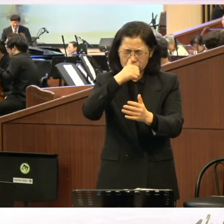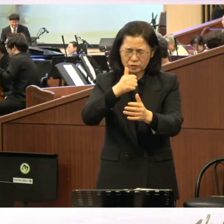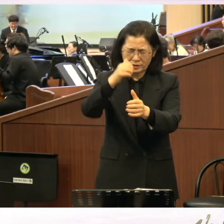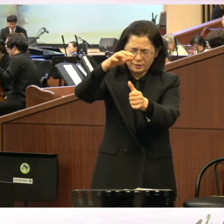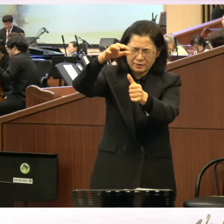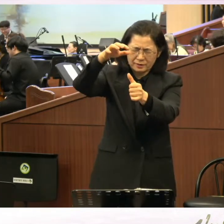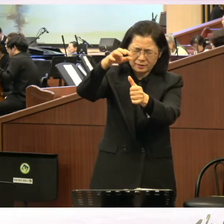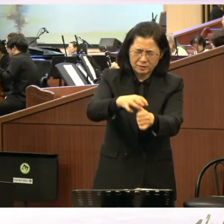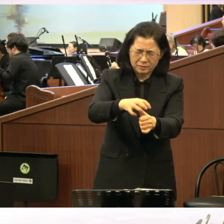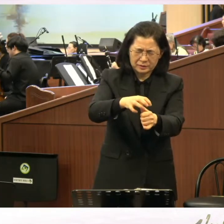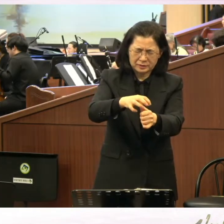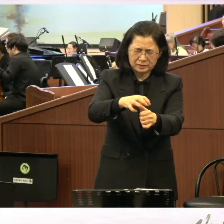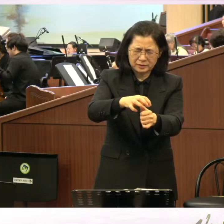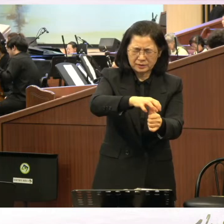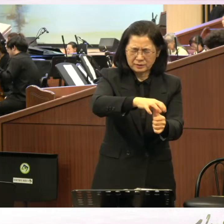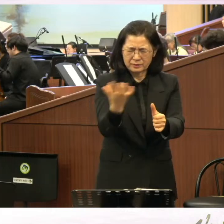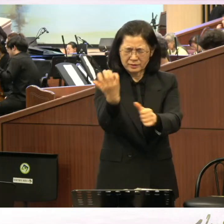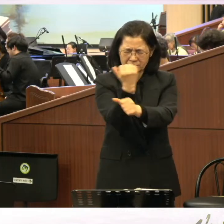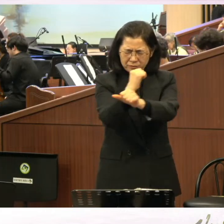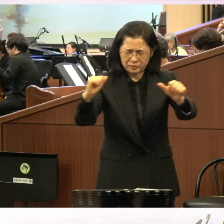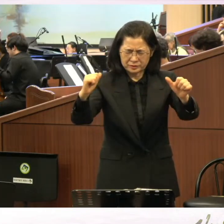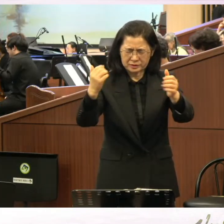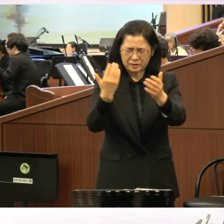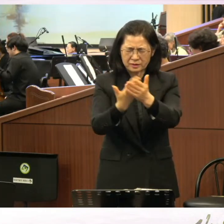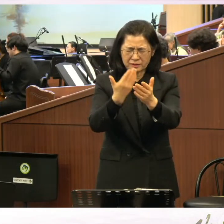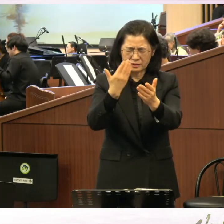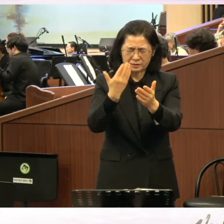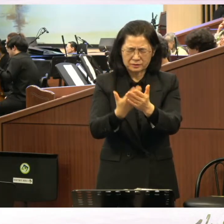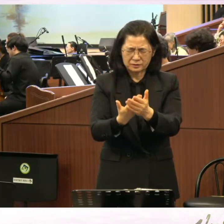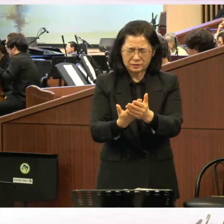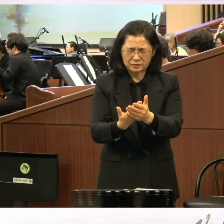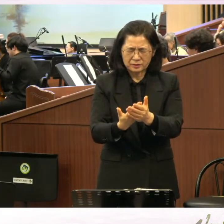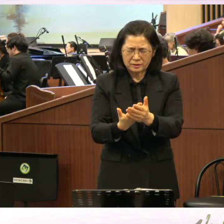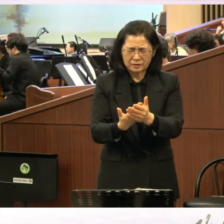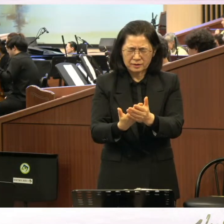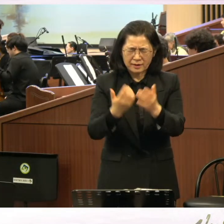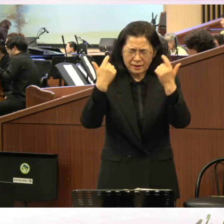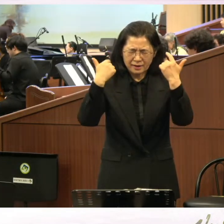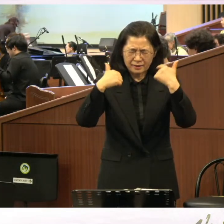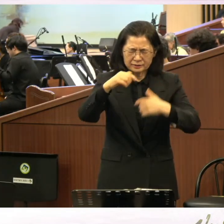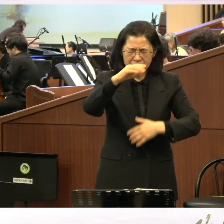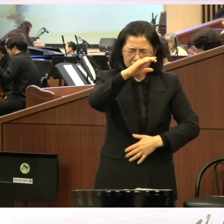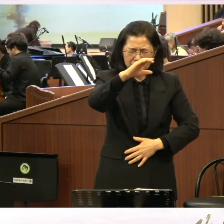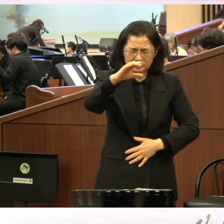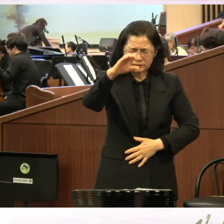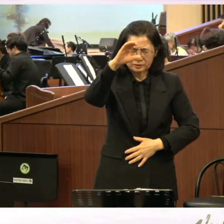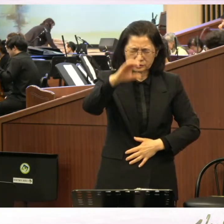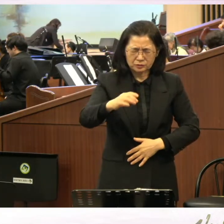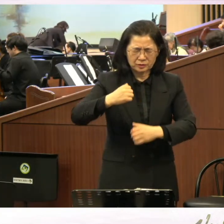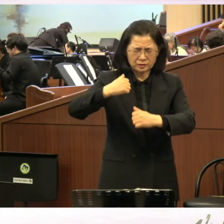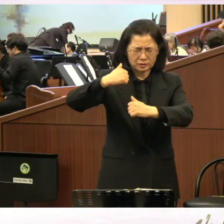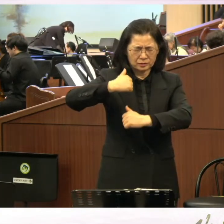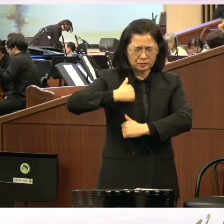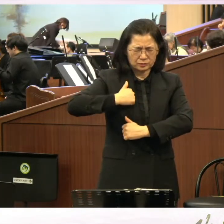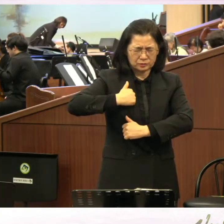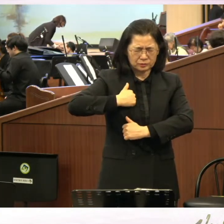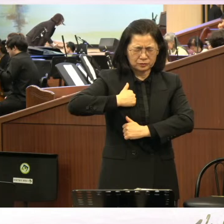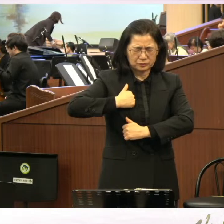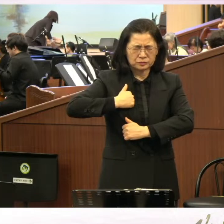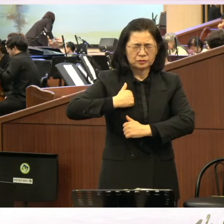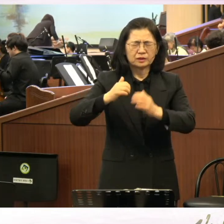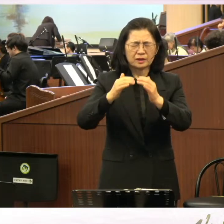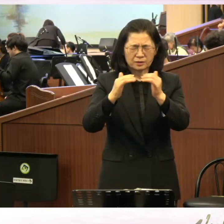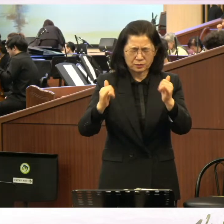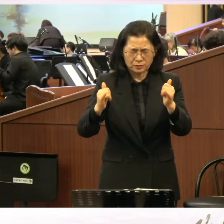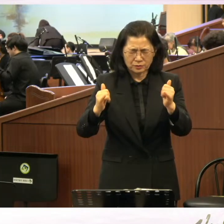인하여 풀려지게 하여 주시옵시고, 매 순간 그리스도의 십자가의 군사들로 이 땅 가운데